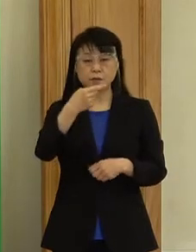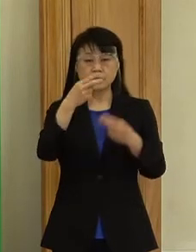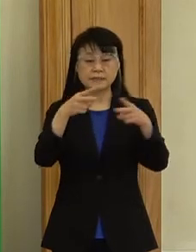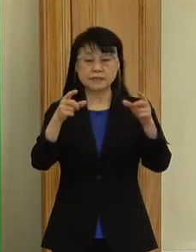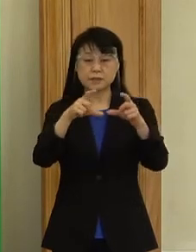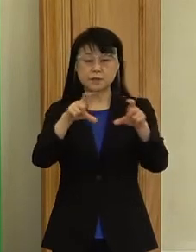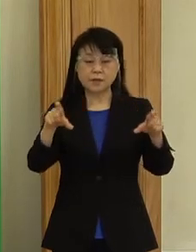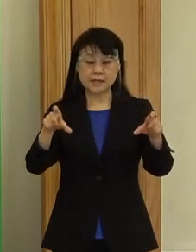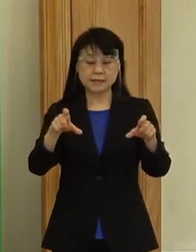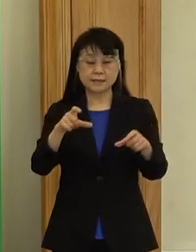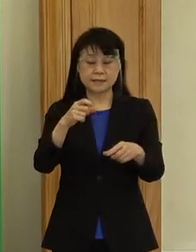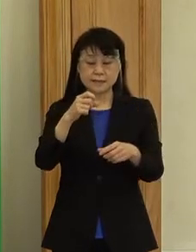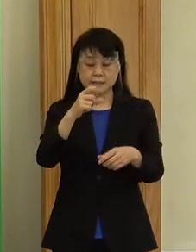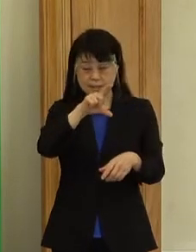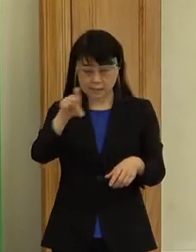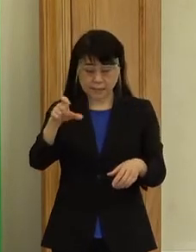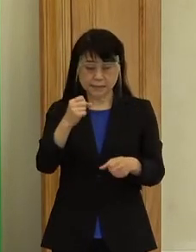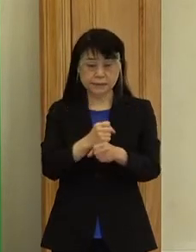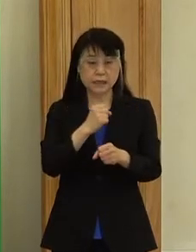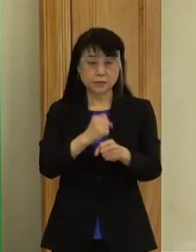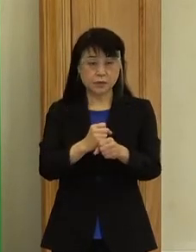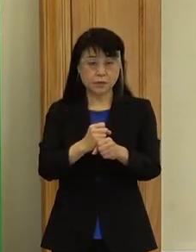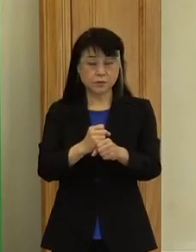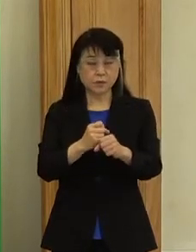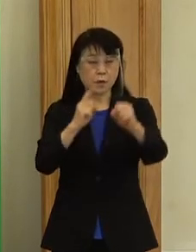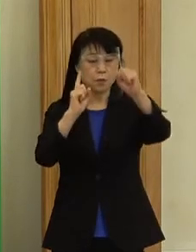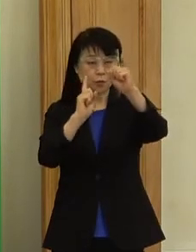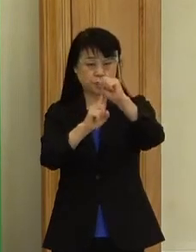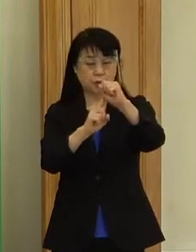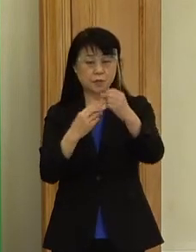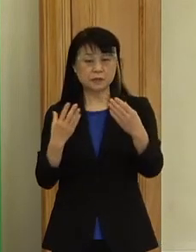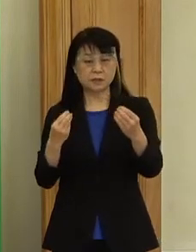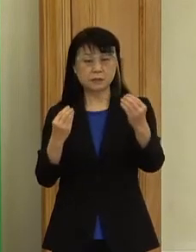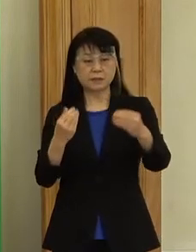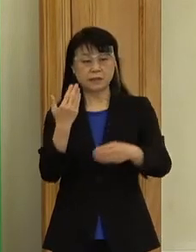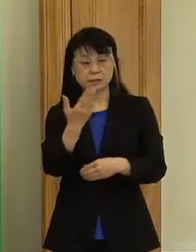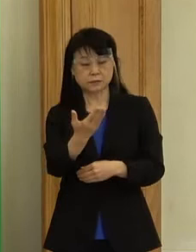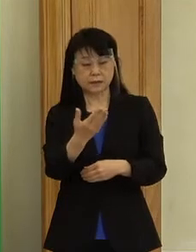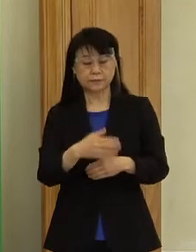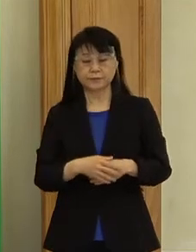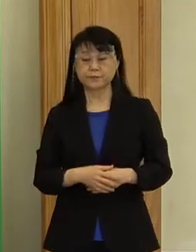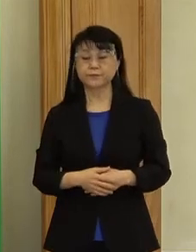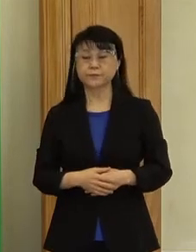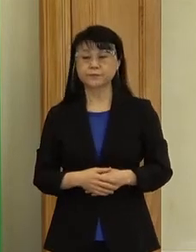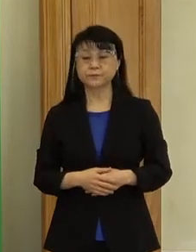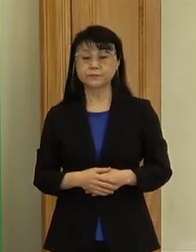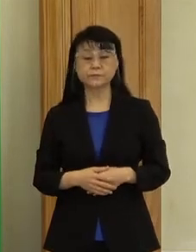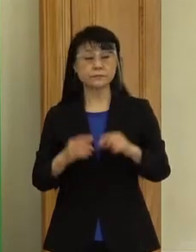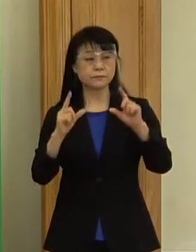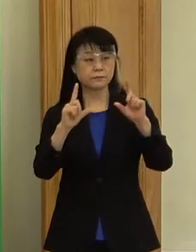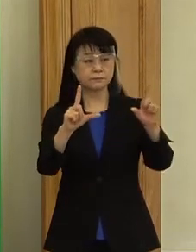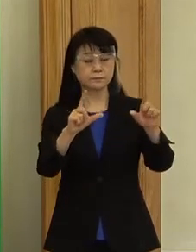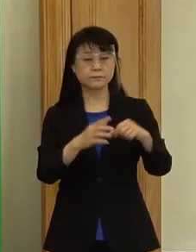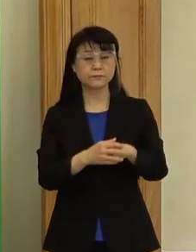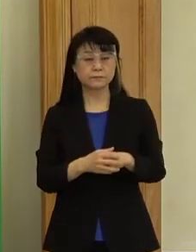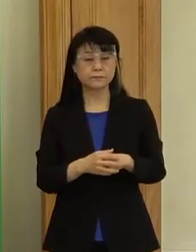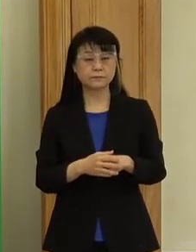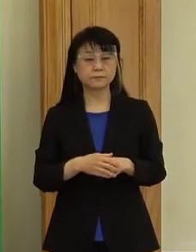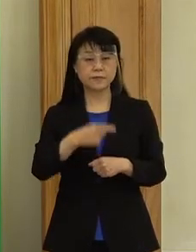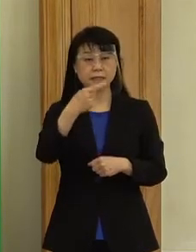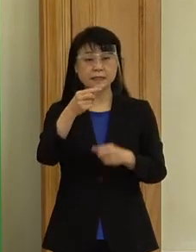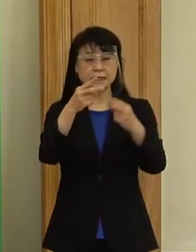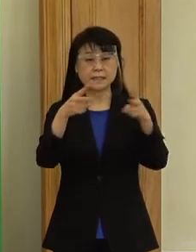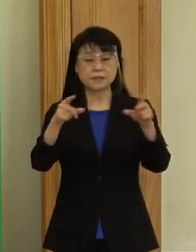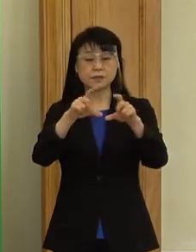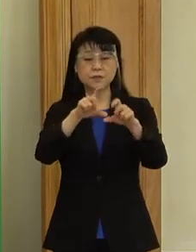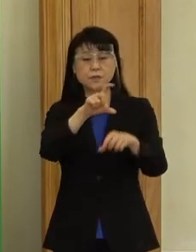今現状変えるお考えがあるか、今まで通りいくのか、どういうふうにお考えでしょうか。 そうですね、1兆円という言